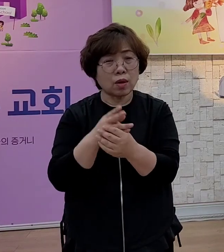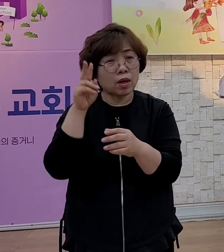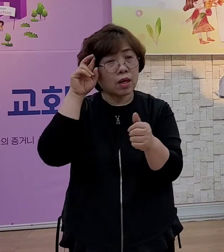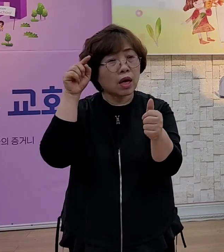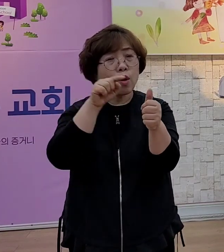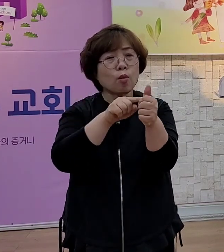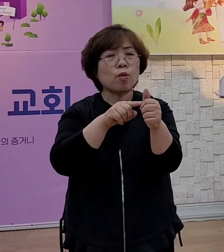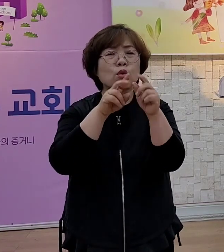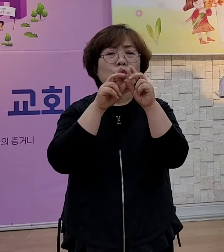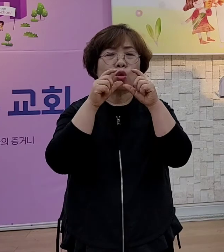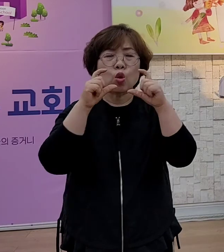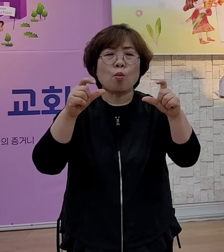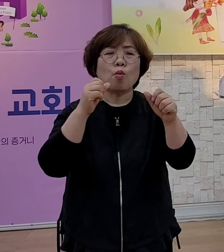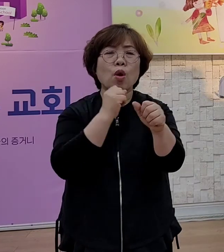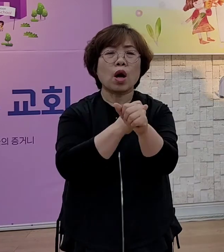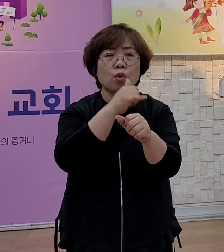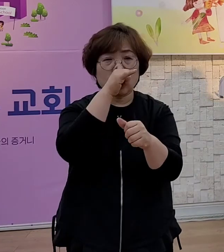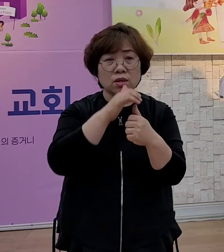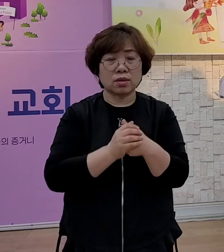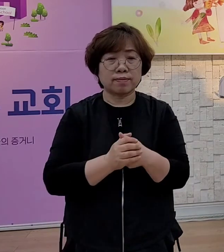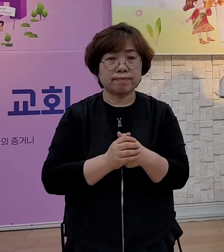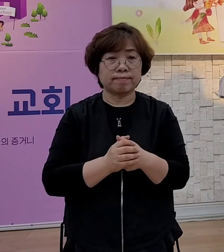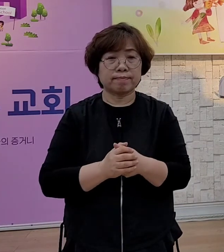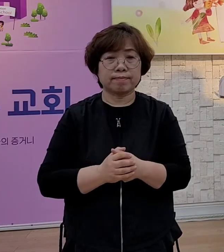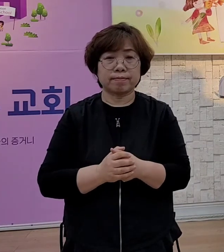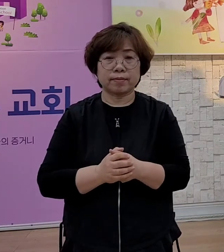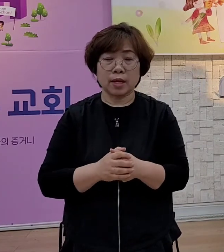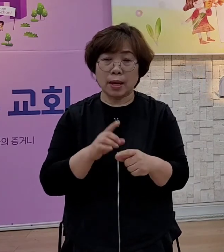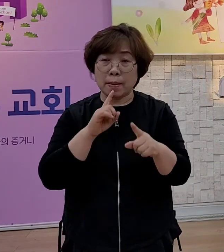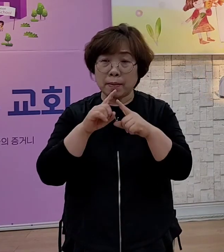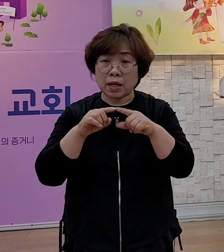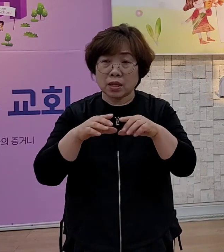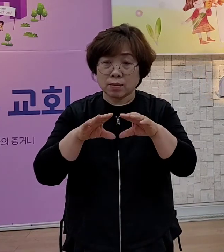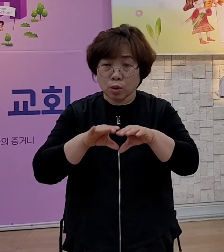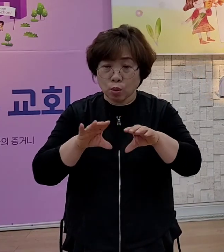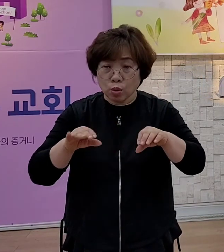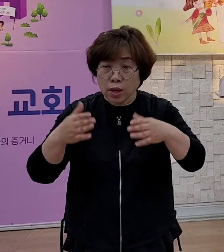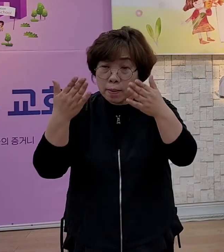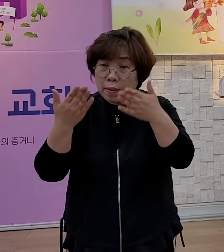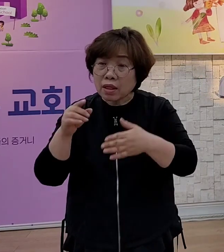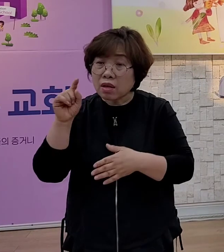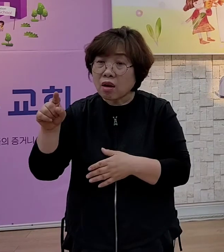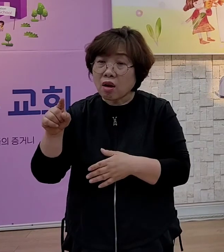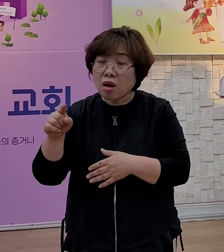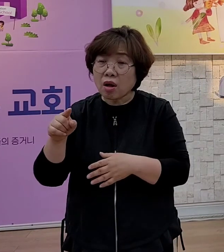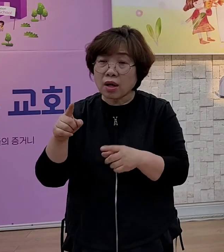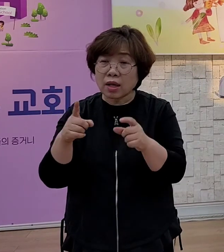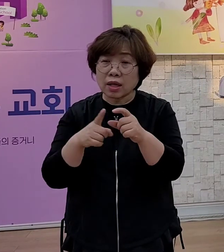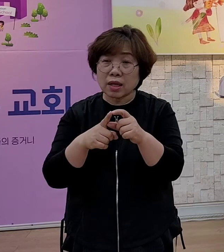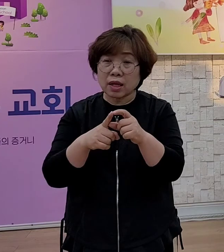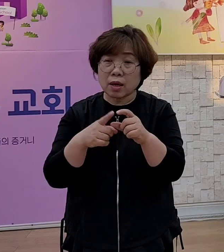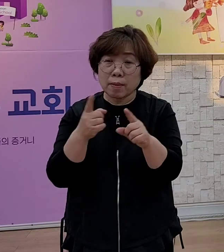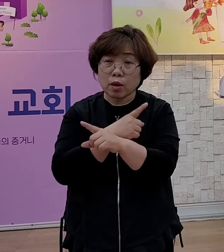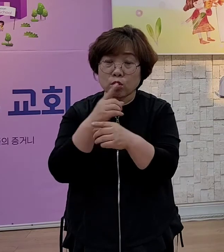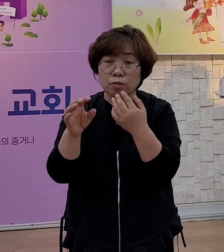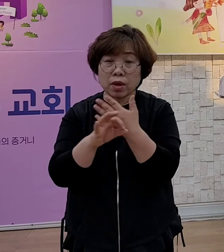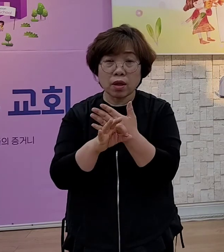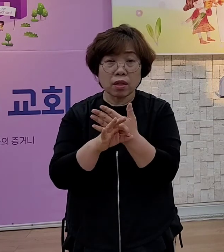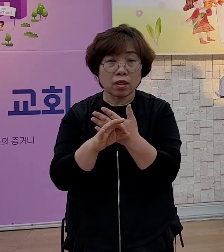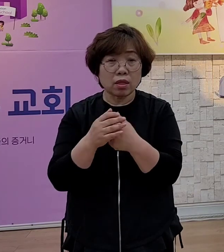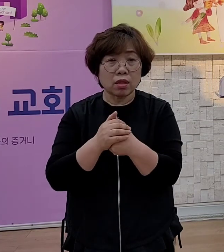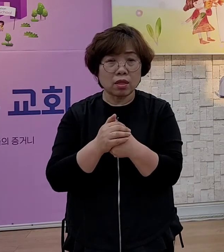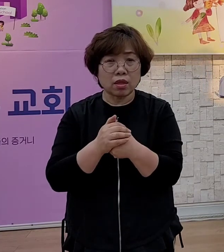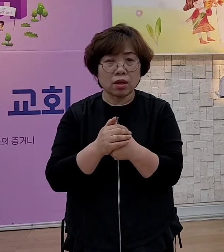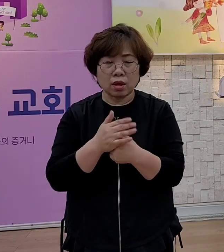말씀합니다. 여러분 말씀을 온유하게 받는 것. 이걸 다른 말로 하면 뭘까요?